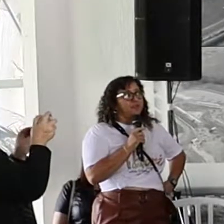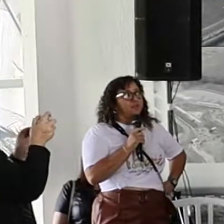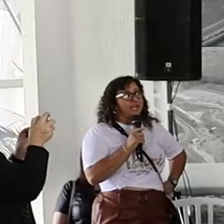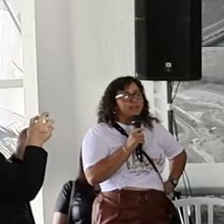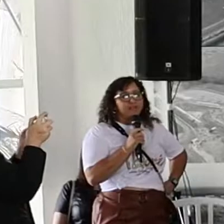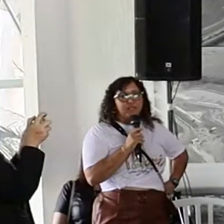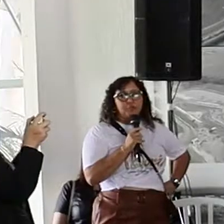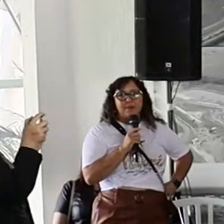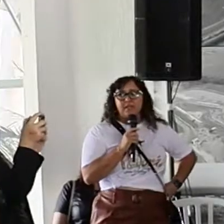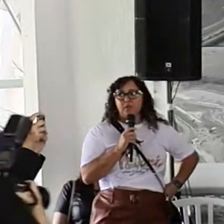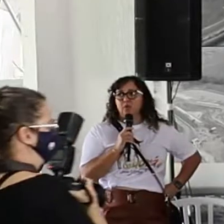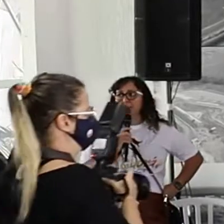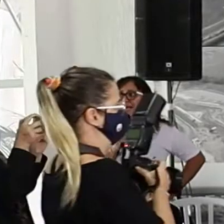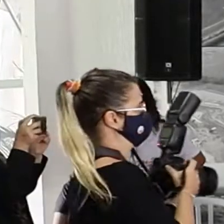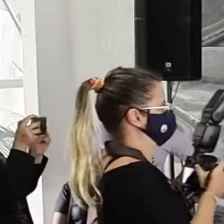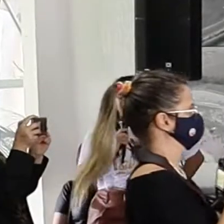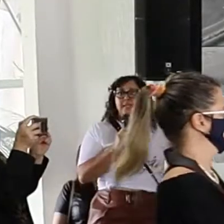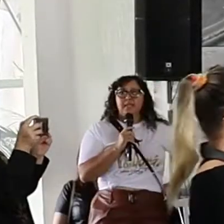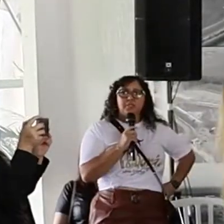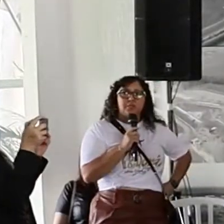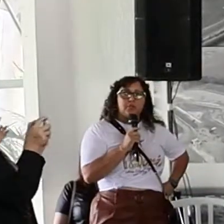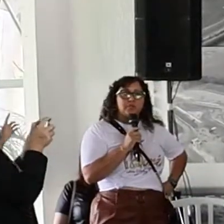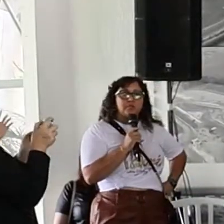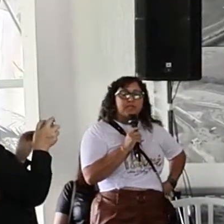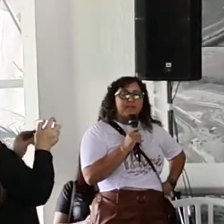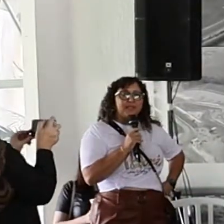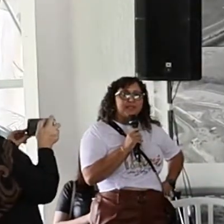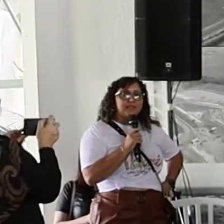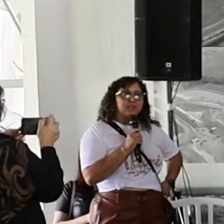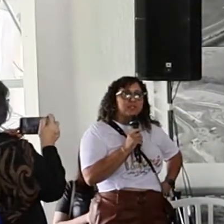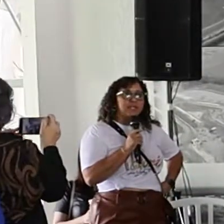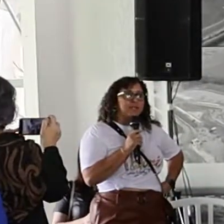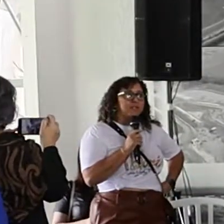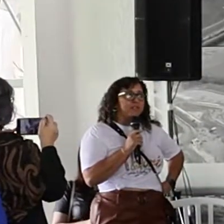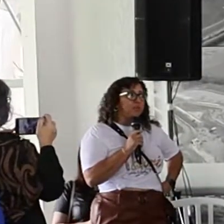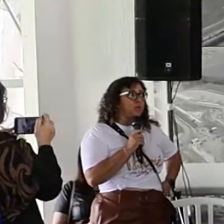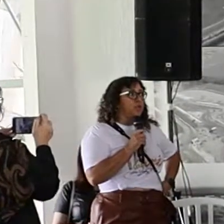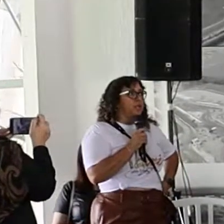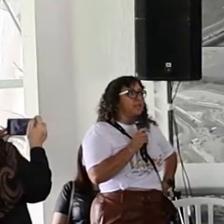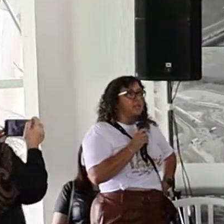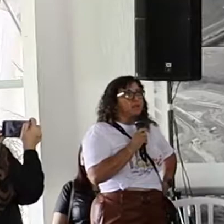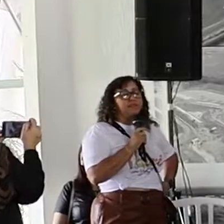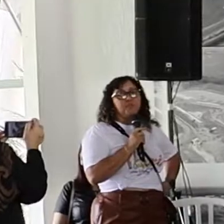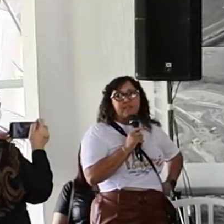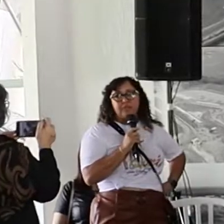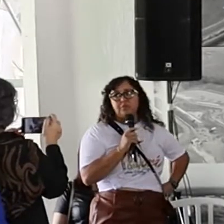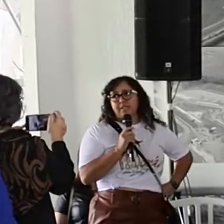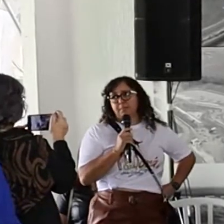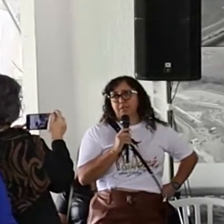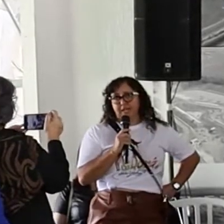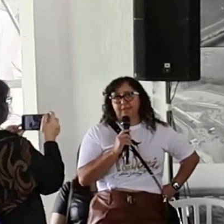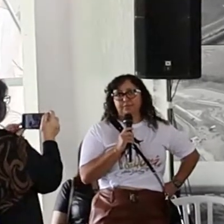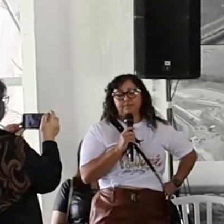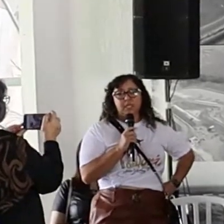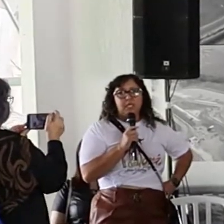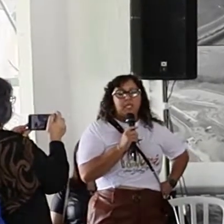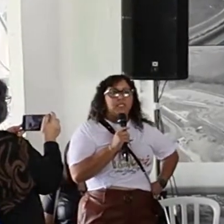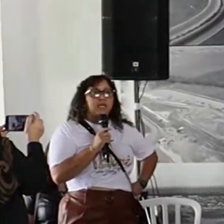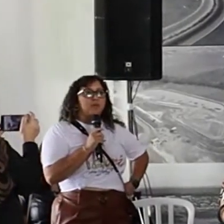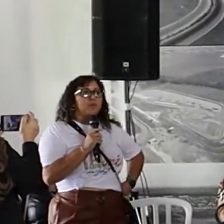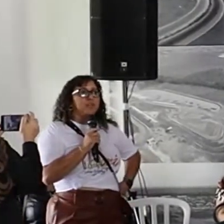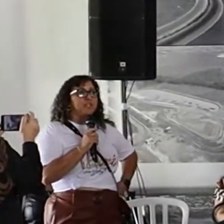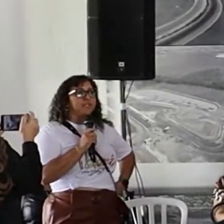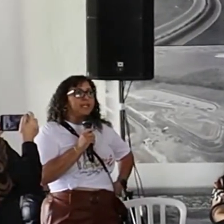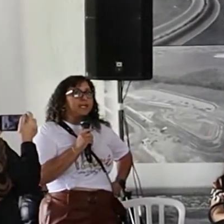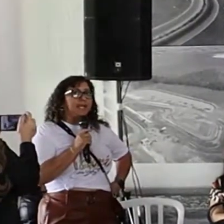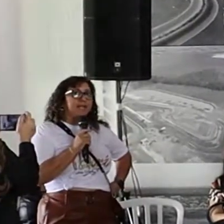Guará mas no final de cada vídeo passa a logomarca de todos os representantes da sociedade civil estão envolvidos nesse projeto